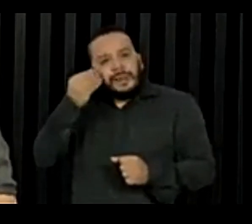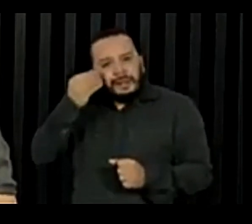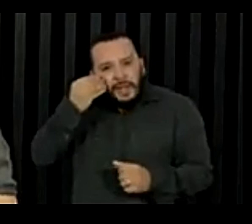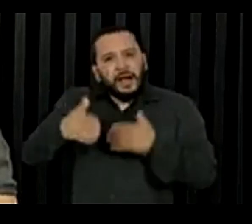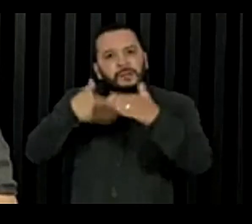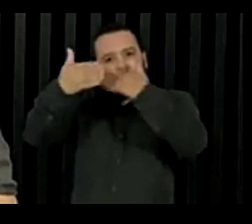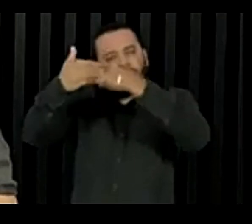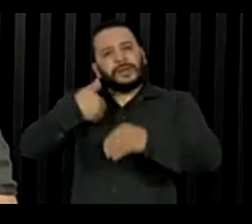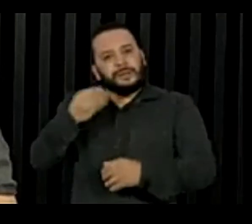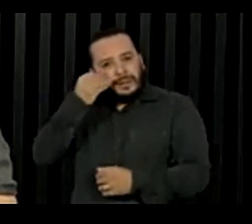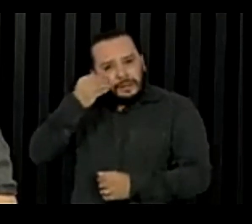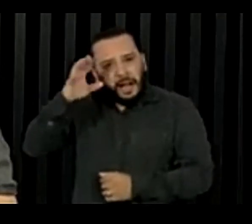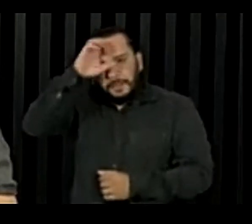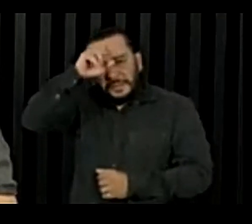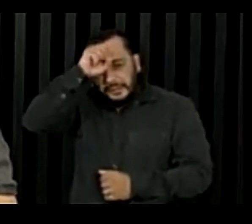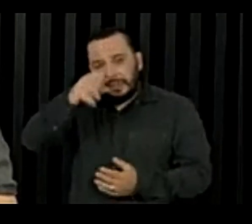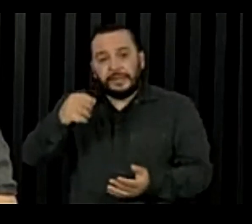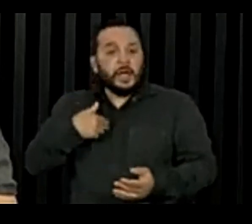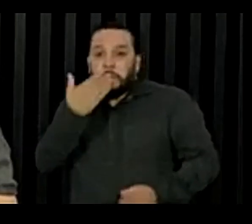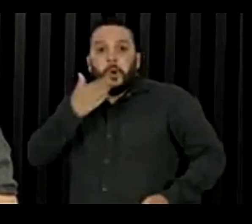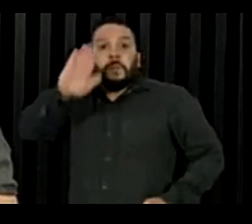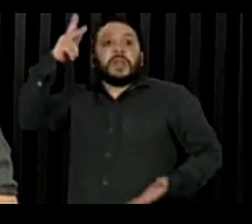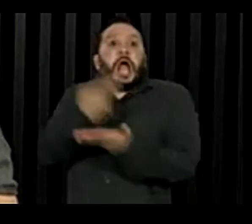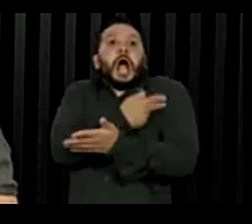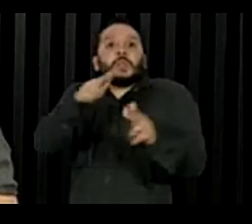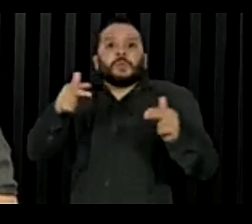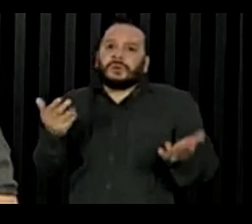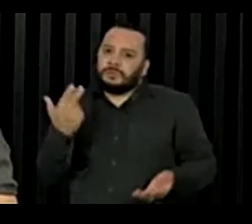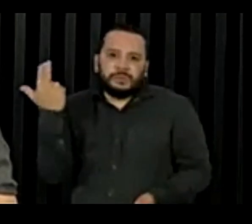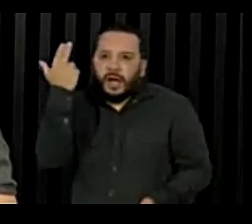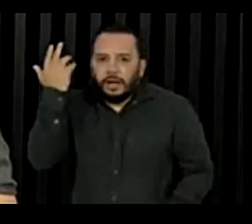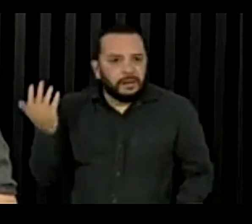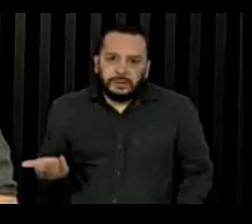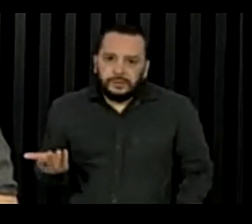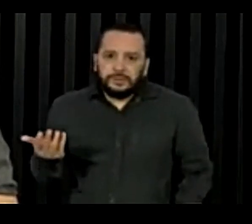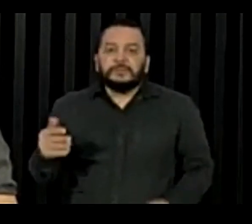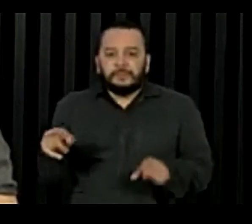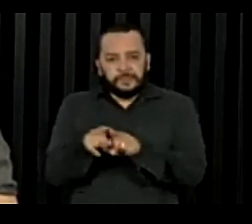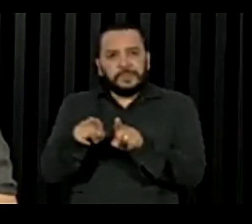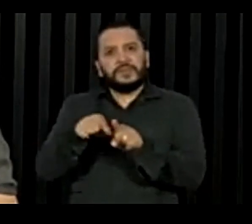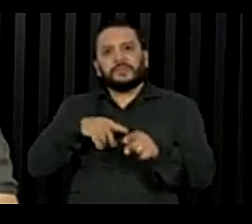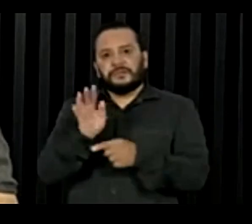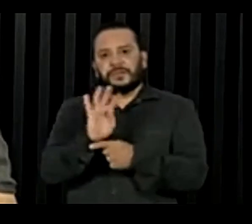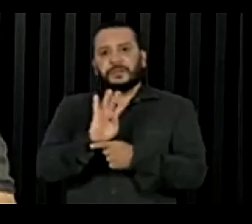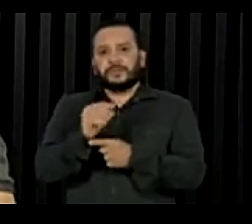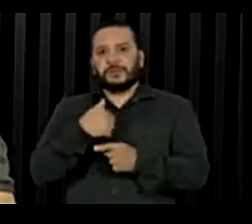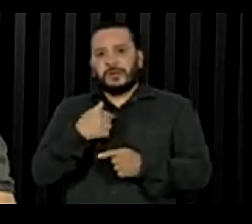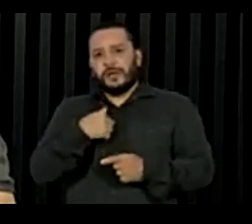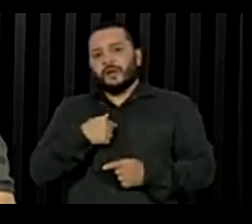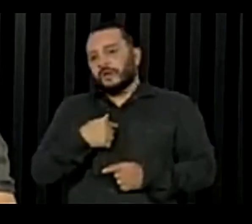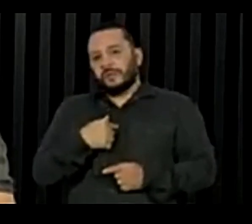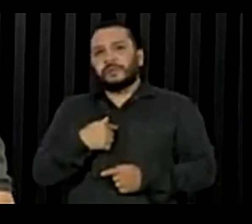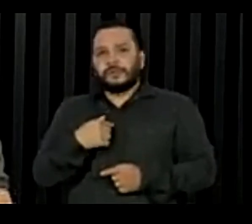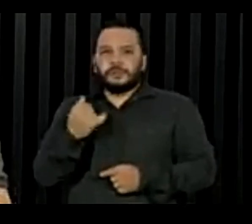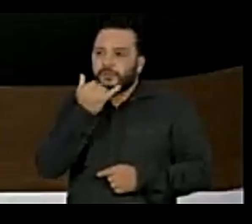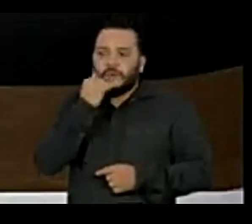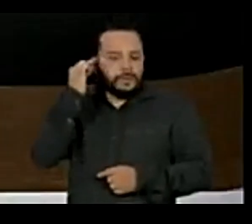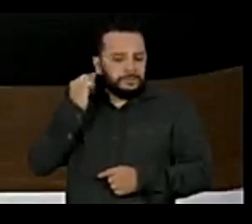não posso prometer não errar, porque ninguém pode nesse mundo. E a respeito do vídeo, eu não me arrependo de absolutamente nada. E o meu fone